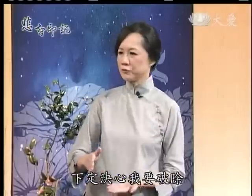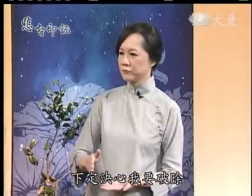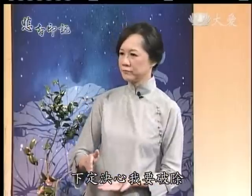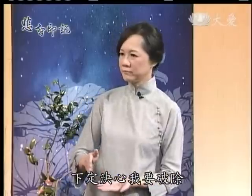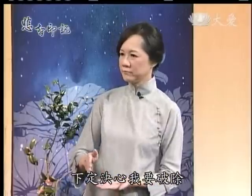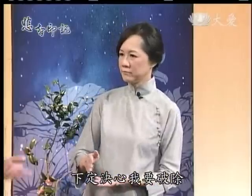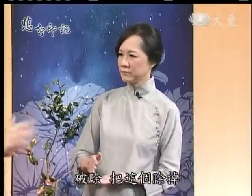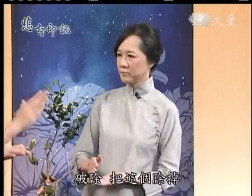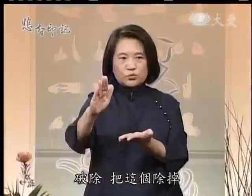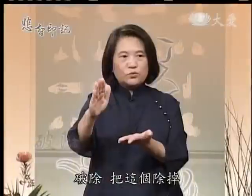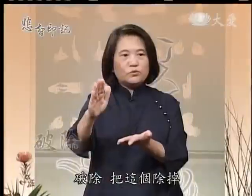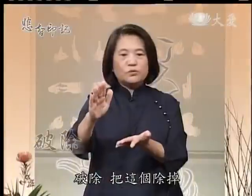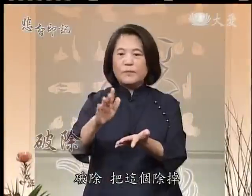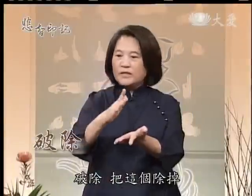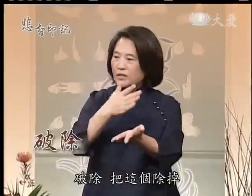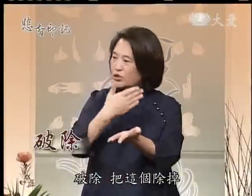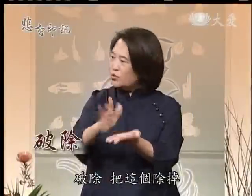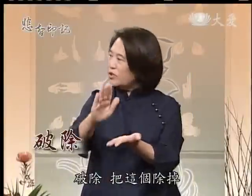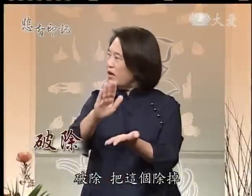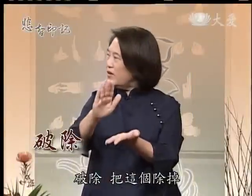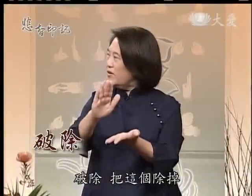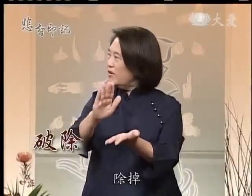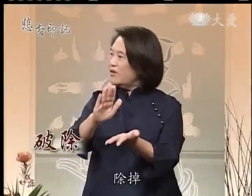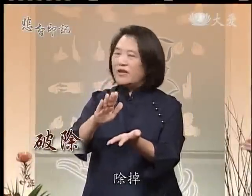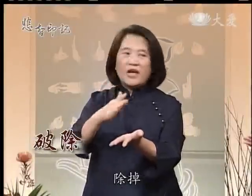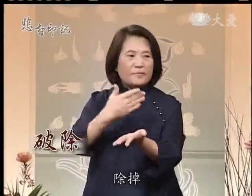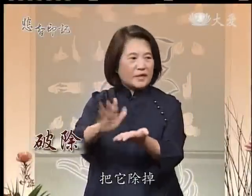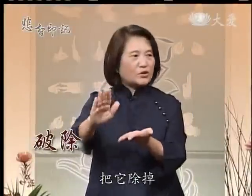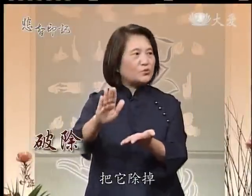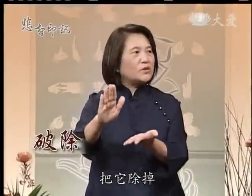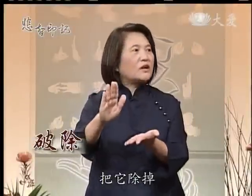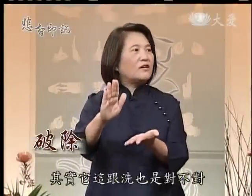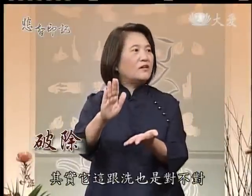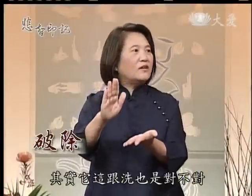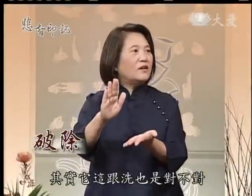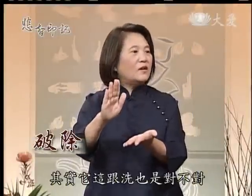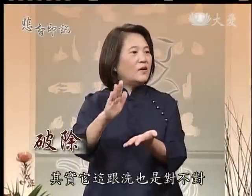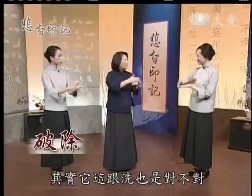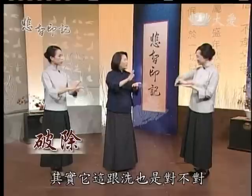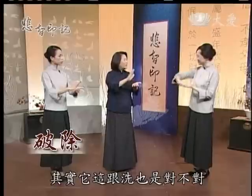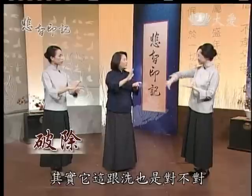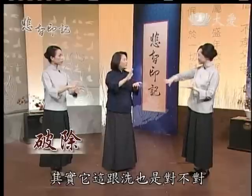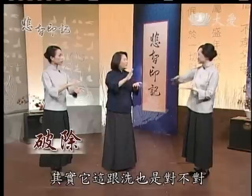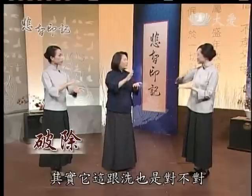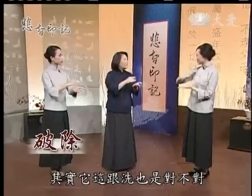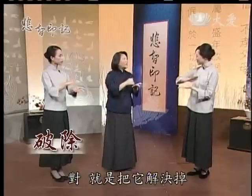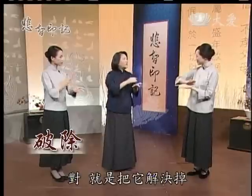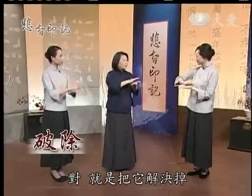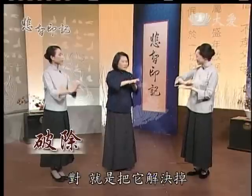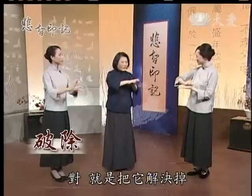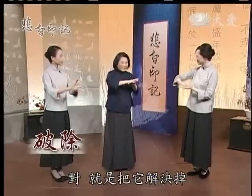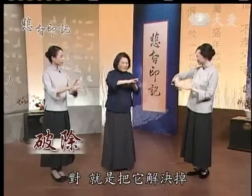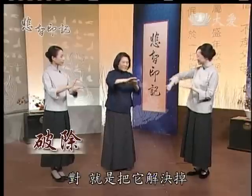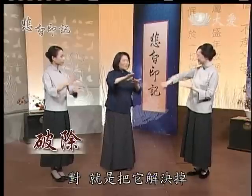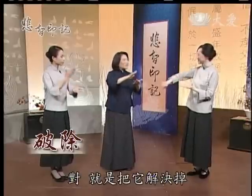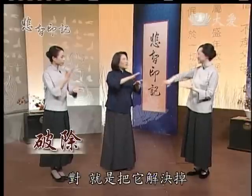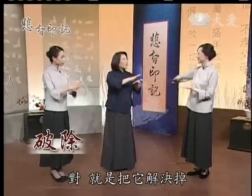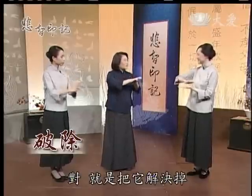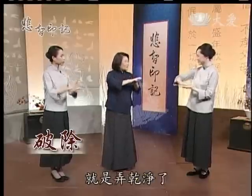除， 破除，我把这个除掉， 除掉， 哎，把它除掉。 其实它这跟洗也是，对不对？ 对对，就是把它解决掉，就